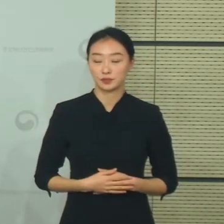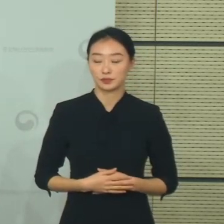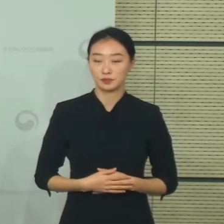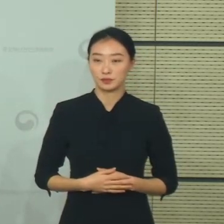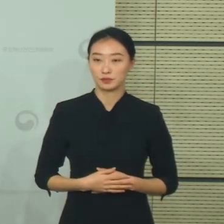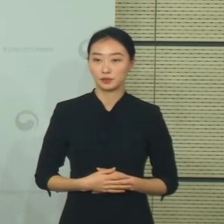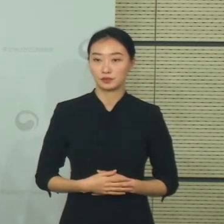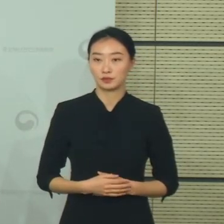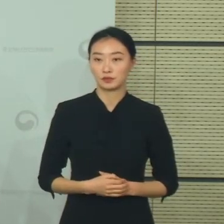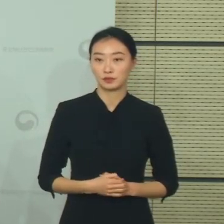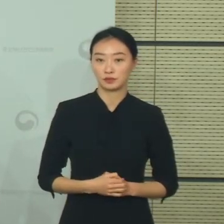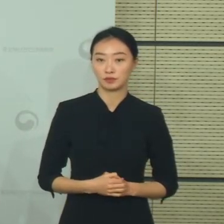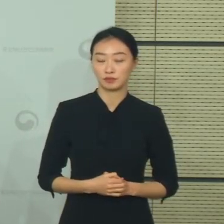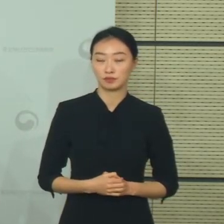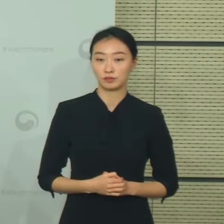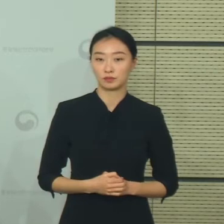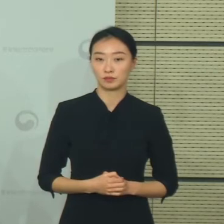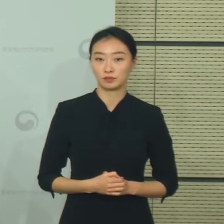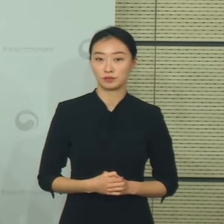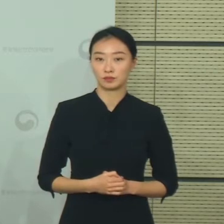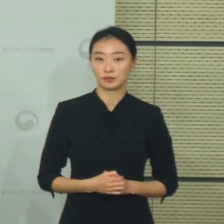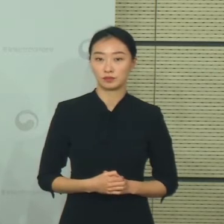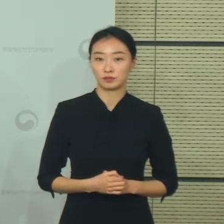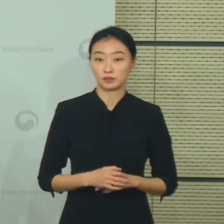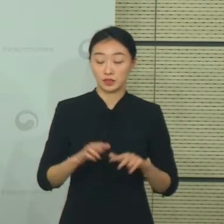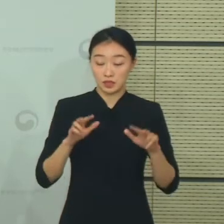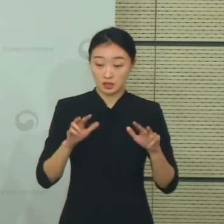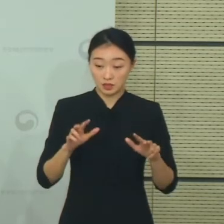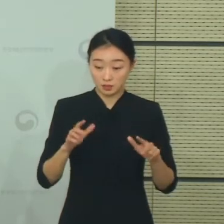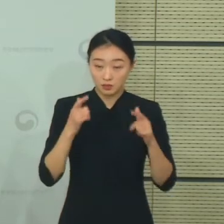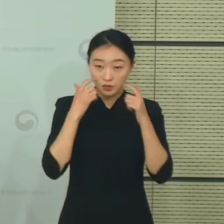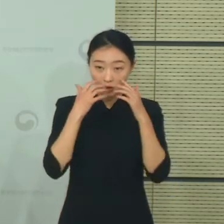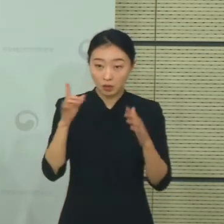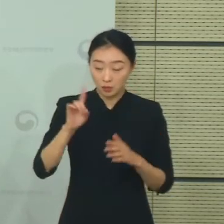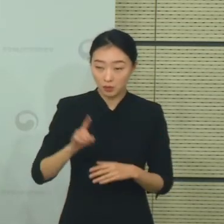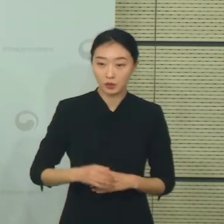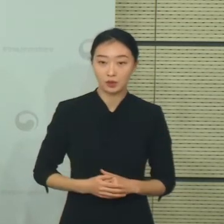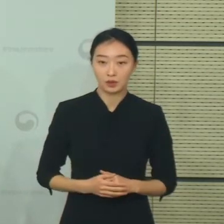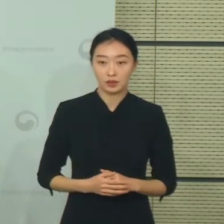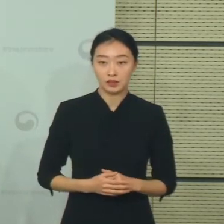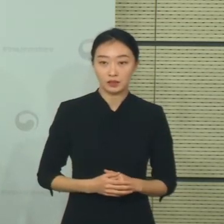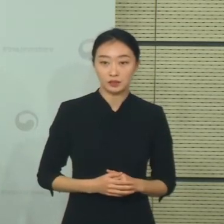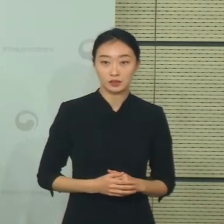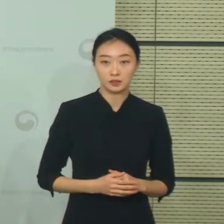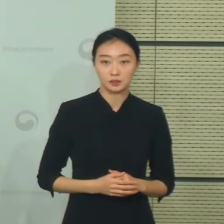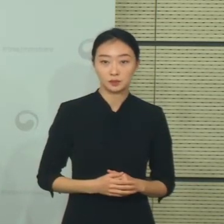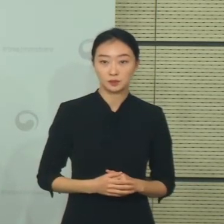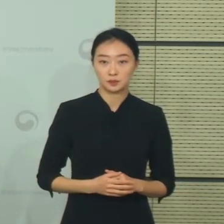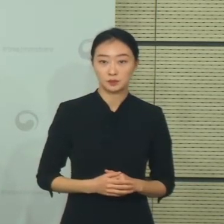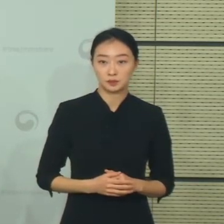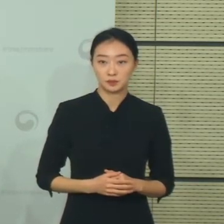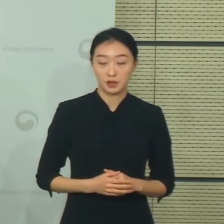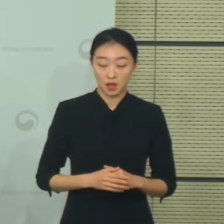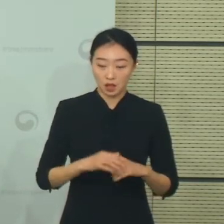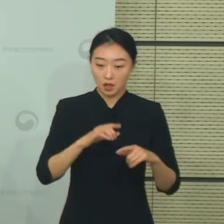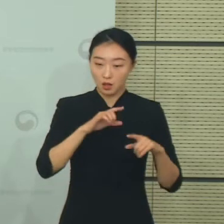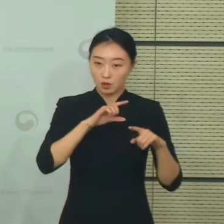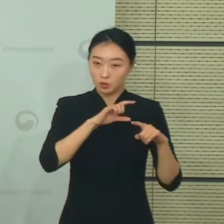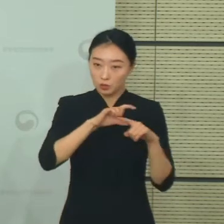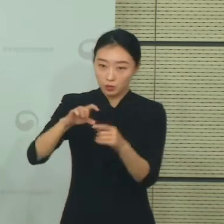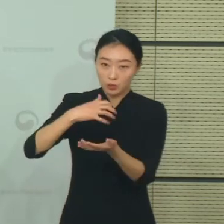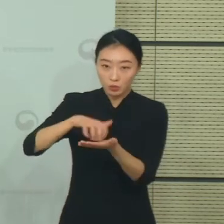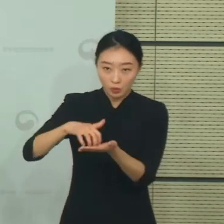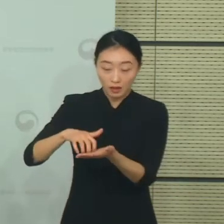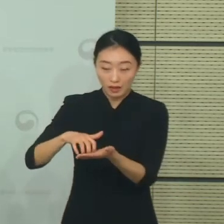내용은 일단 제가 급하게 이제 그걸 파던 관계로 일단 통계는 확보하는 대로 말씀을